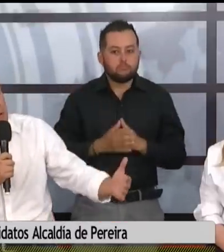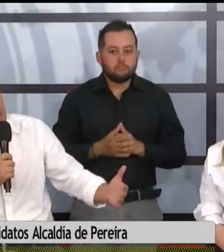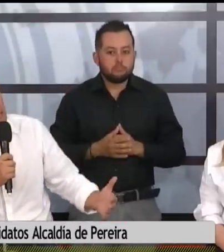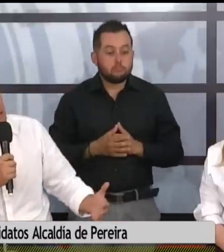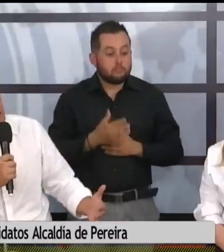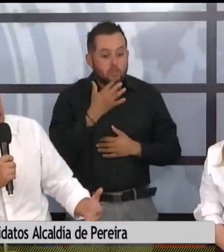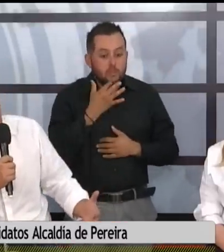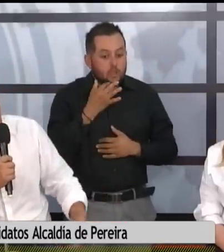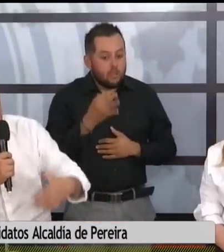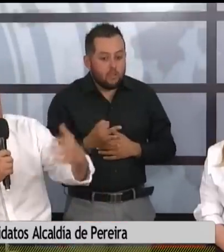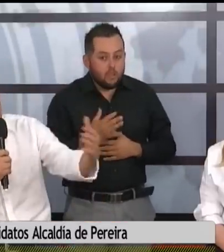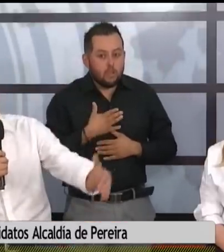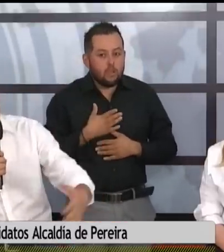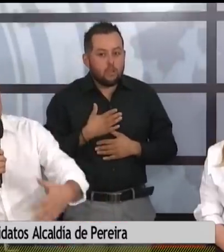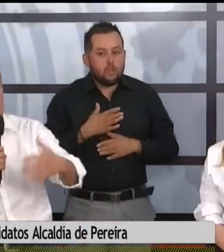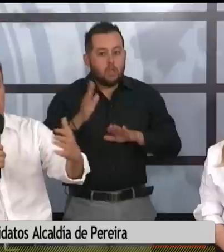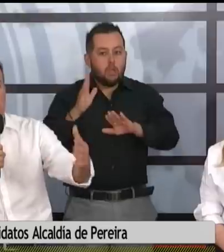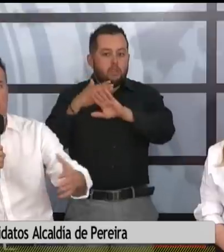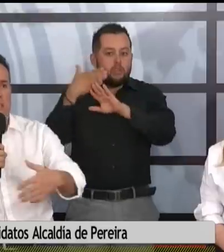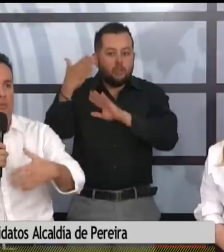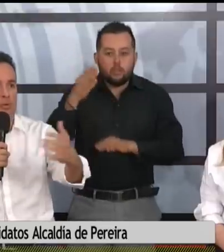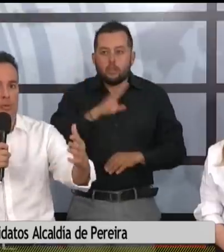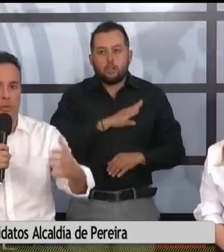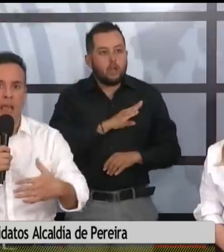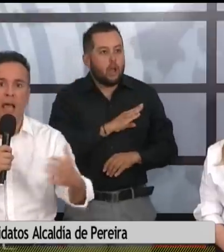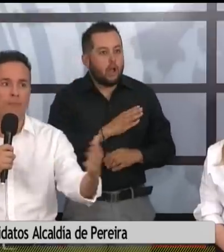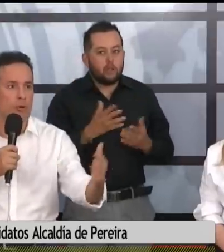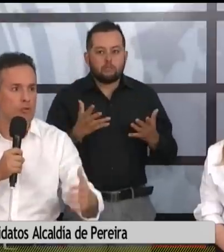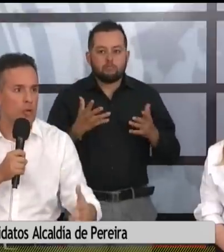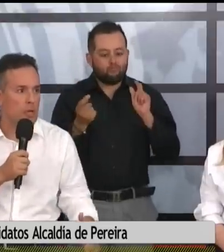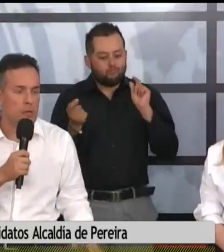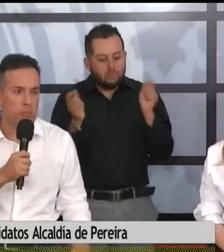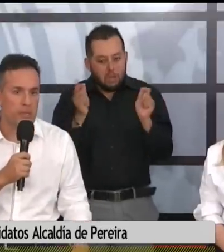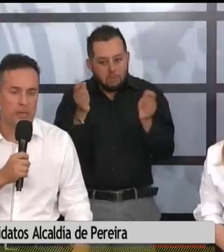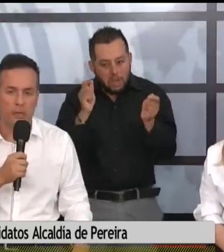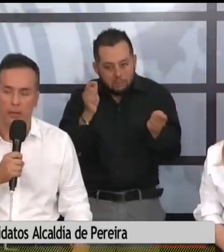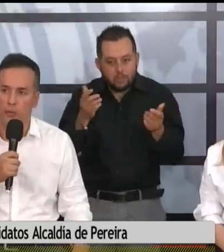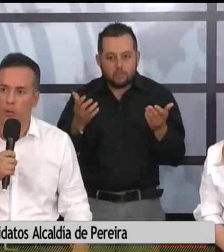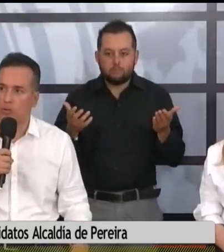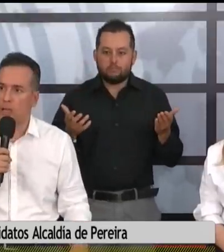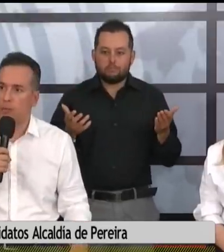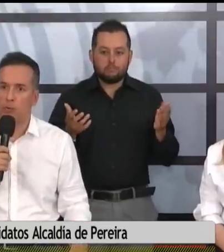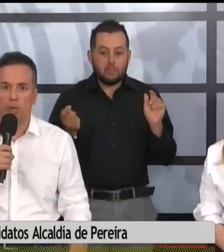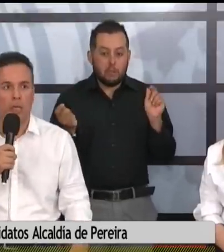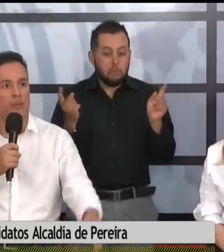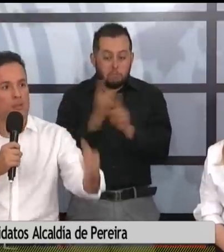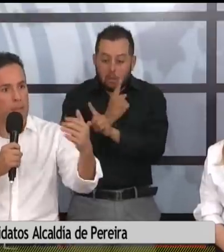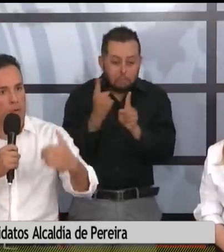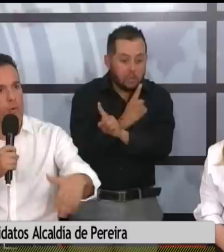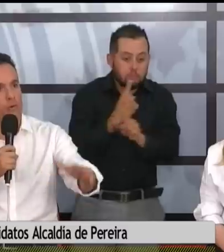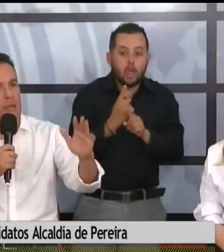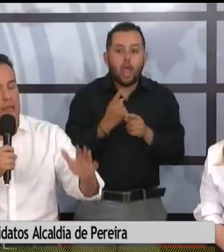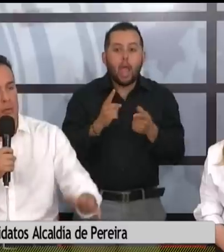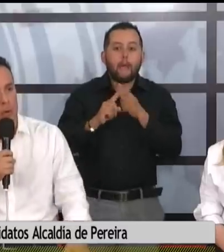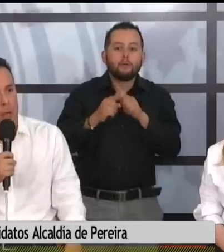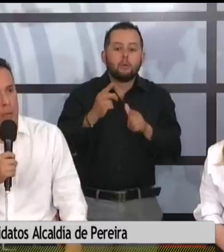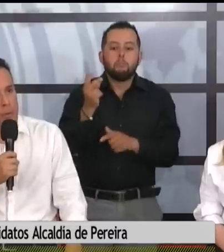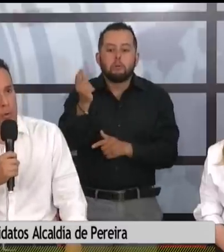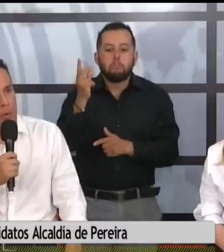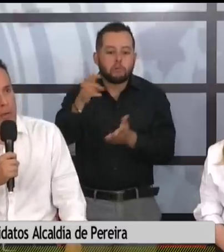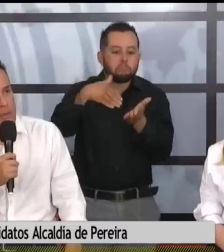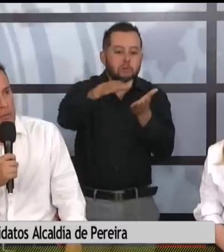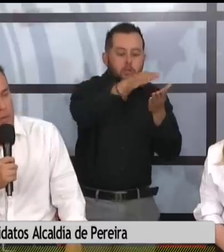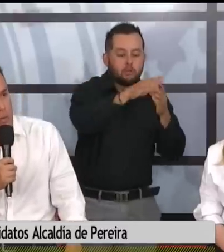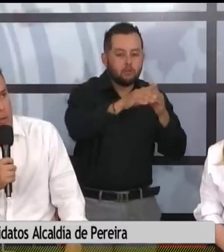La verdad es que luego el alcalde hace sus cambios y pues dentro de esos cambios esos amigos fueron saliendo.